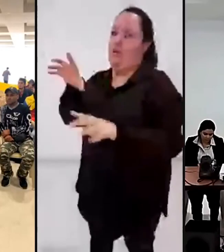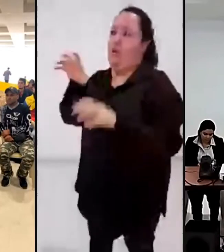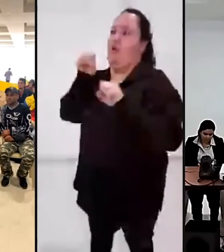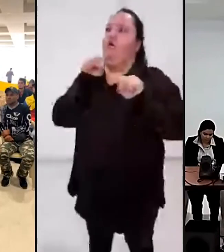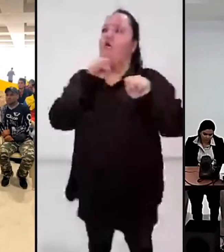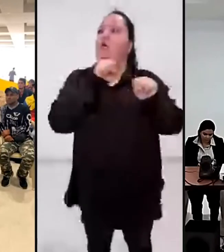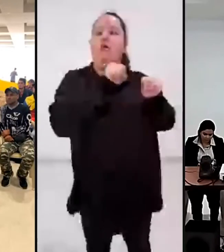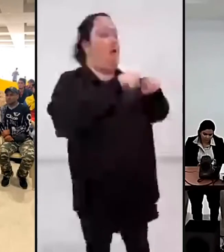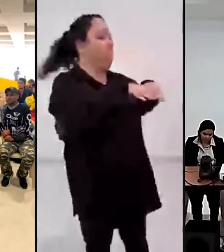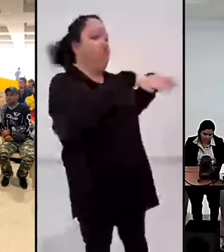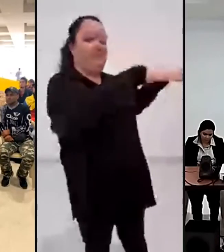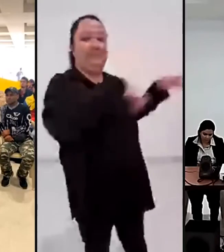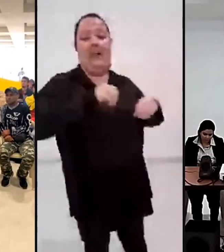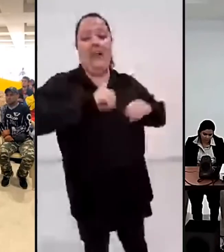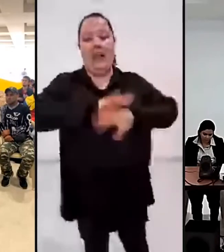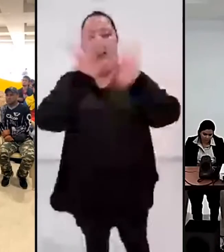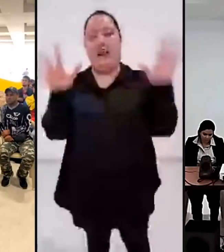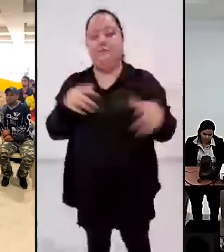l